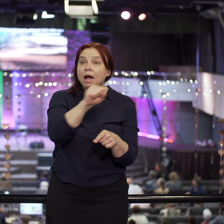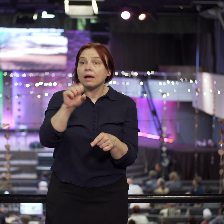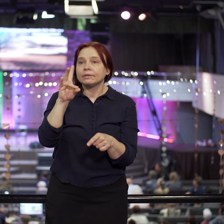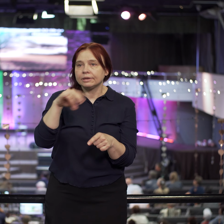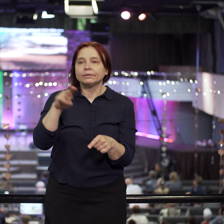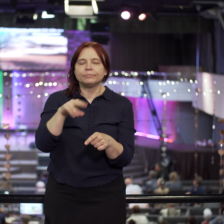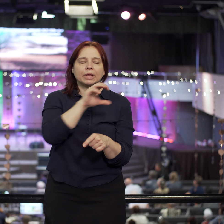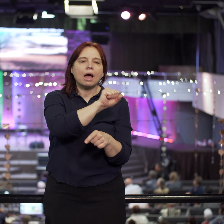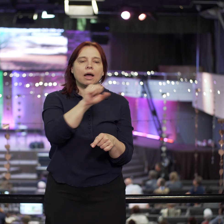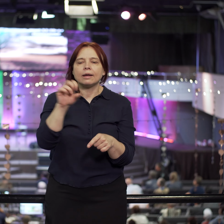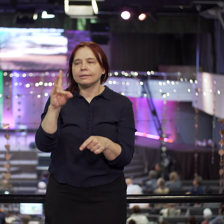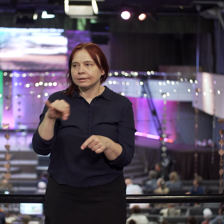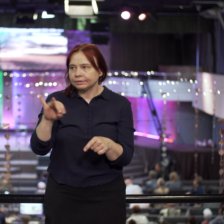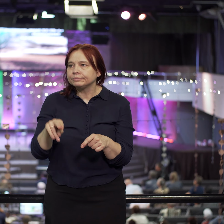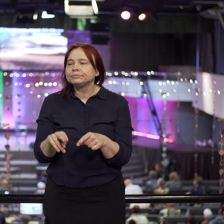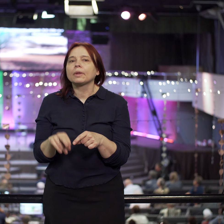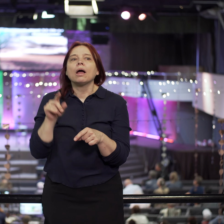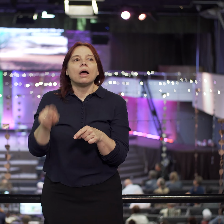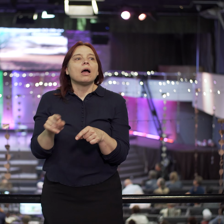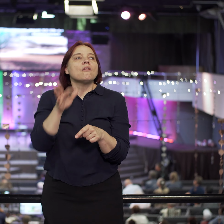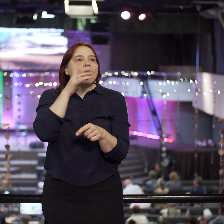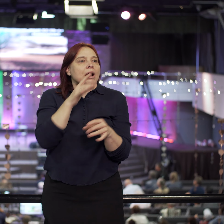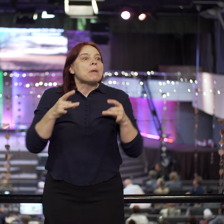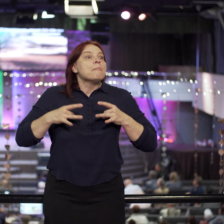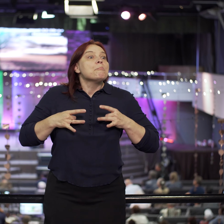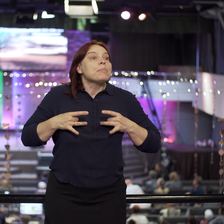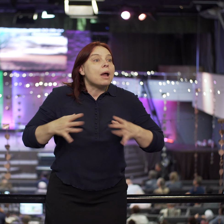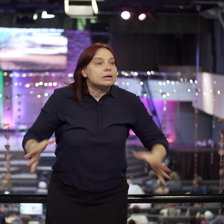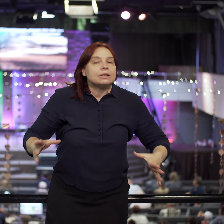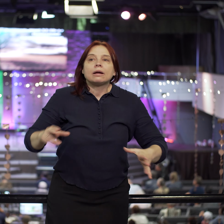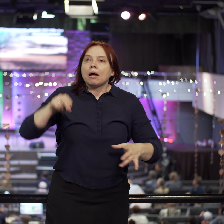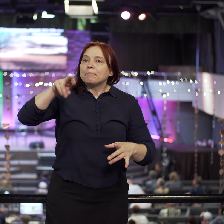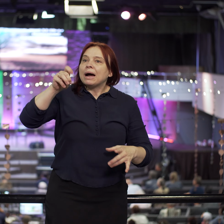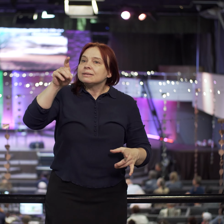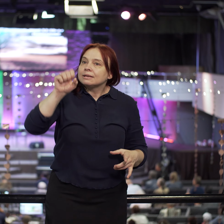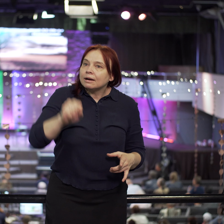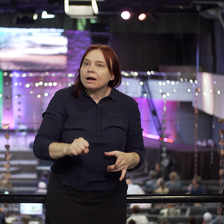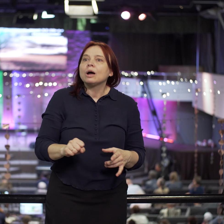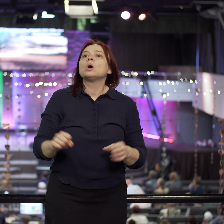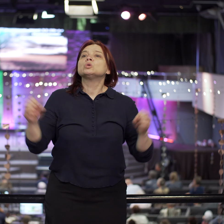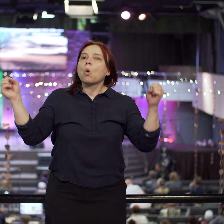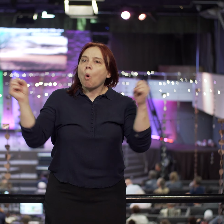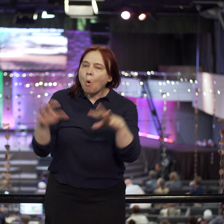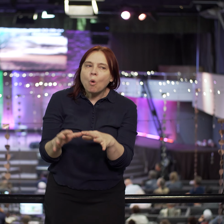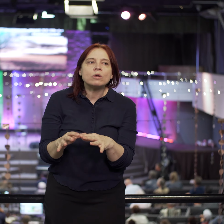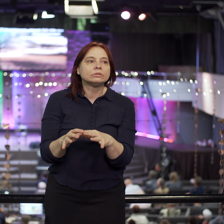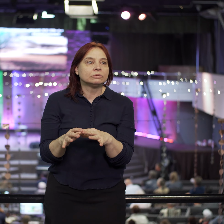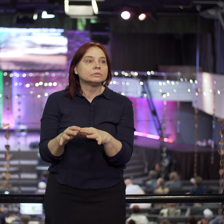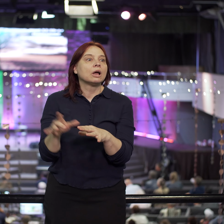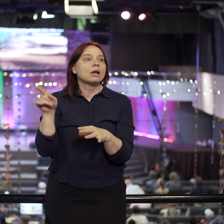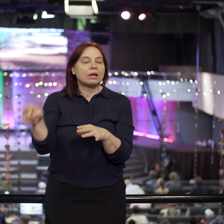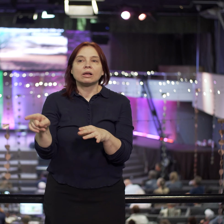что во времена праздников Пасхи, во времена праздника Суккот,